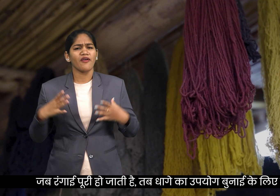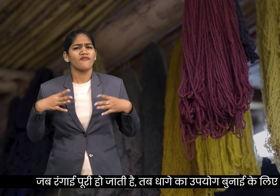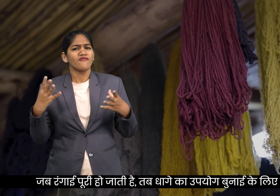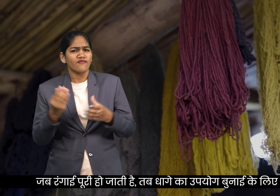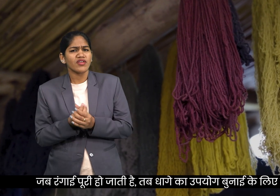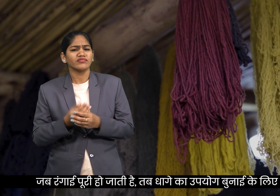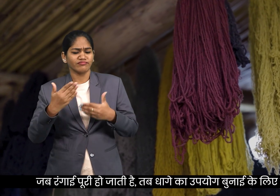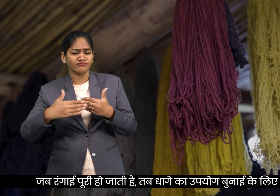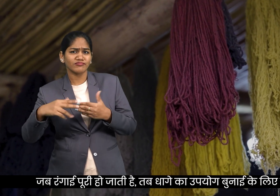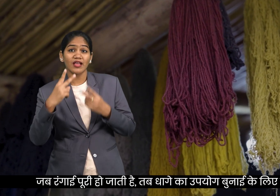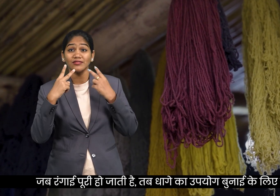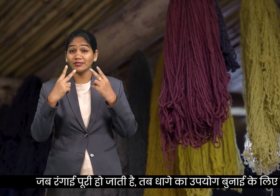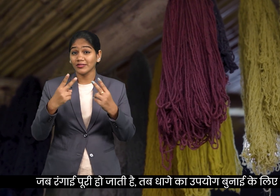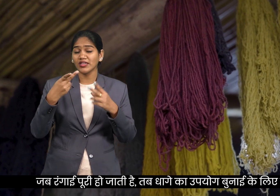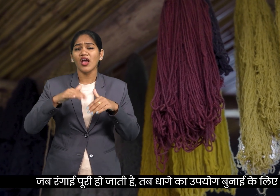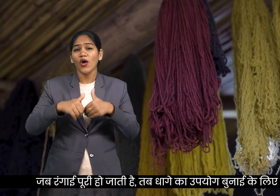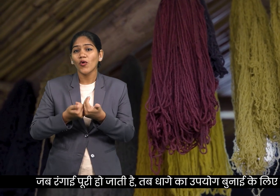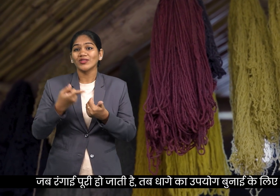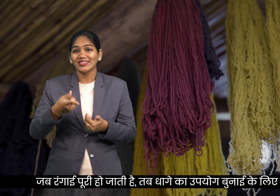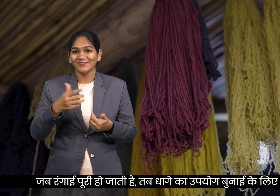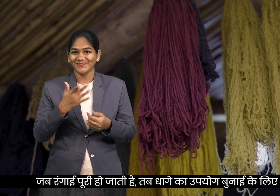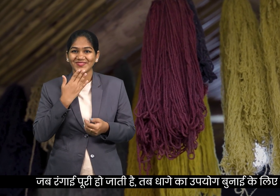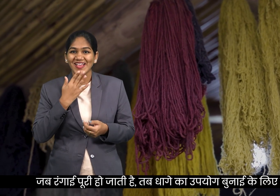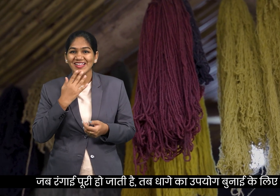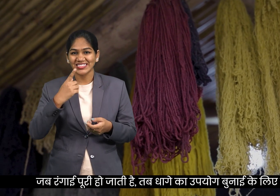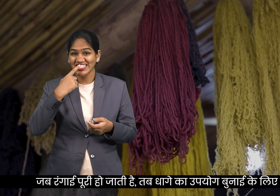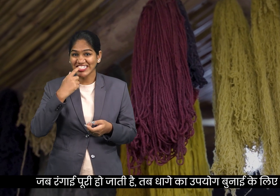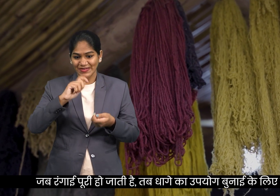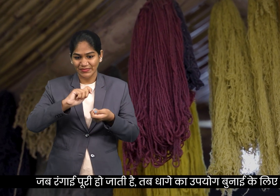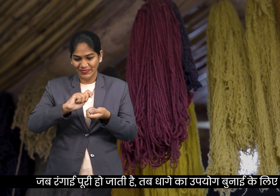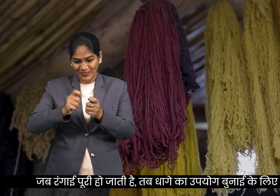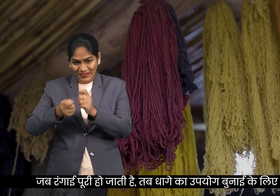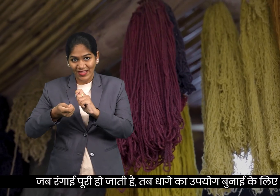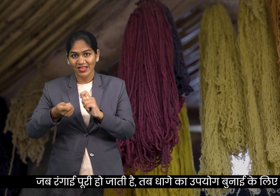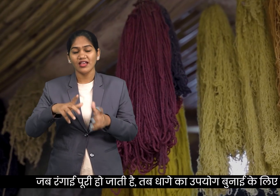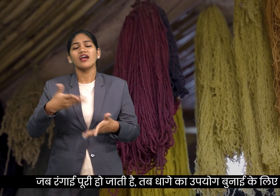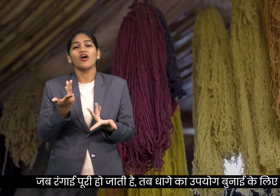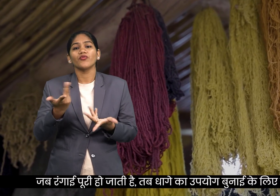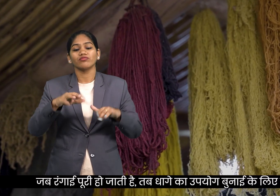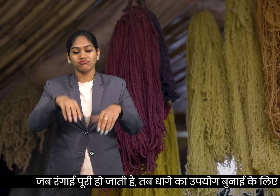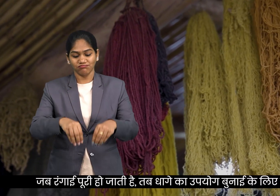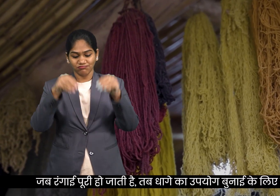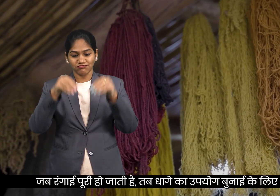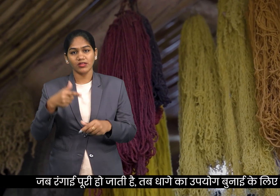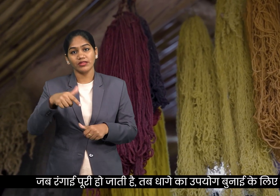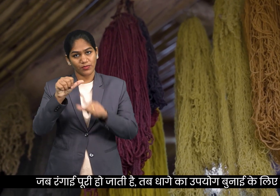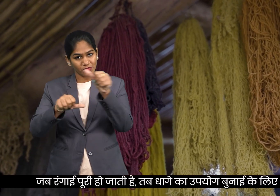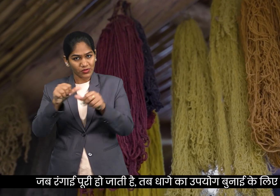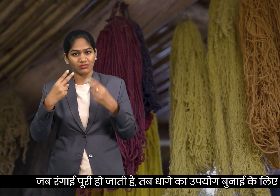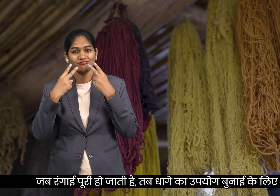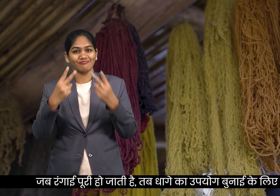जब रंगाई पूरी हो जाती है, तब धागे का उपयोग बुनाई के लिए किया जाता है।